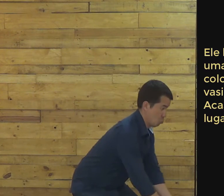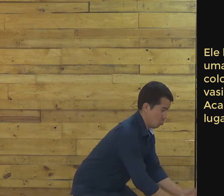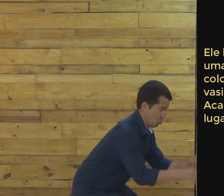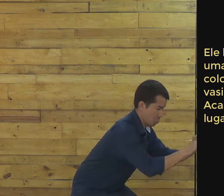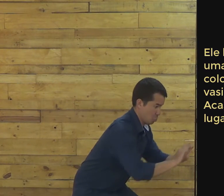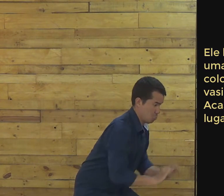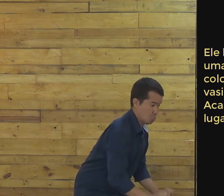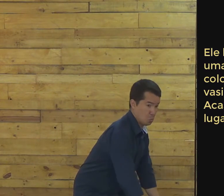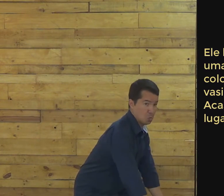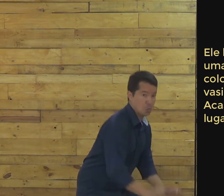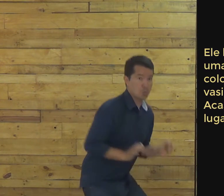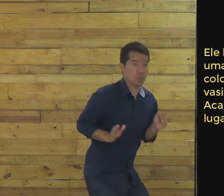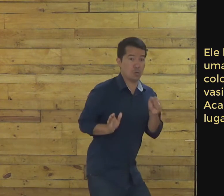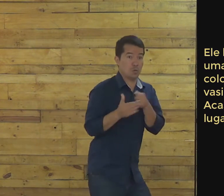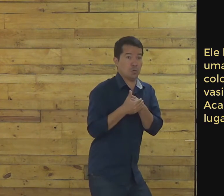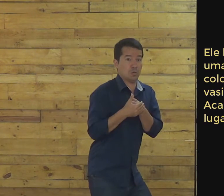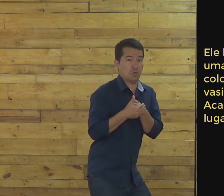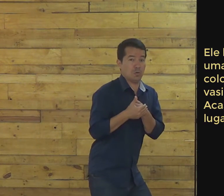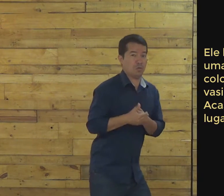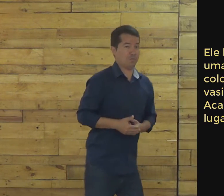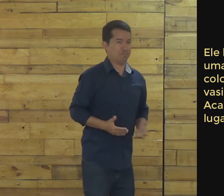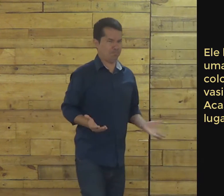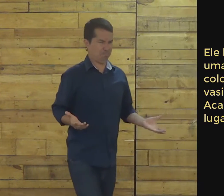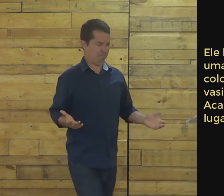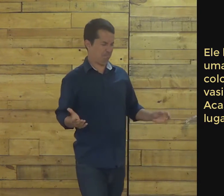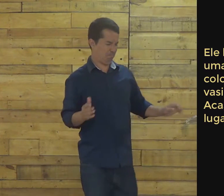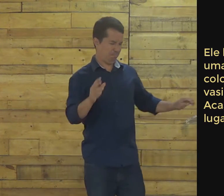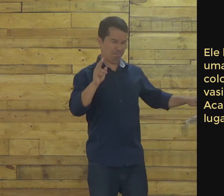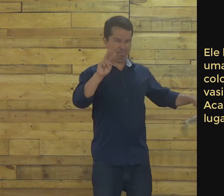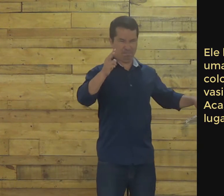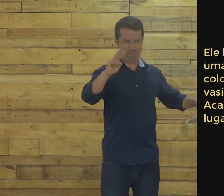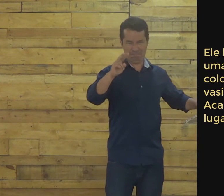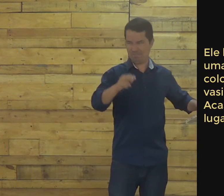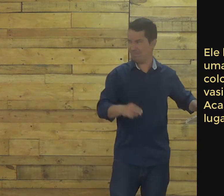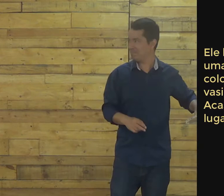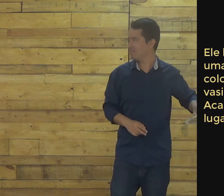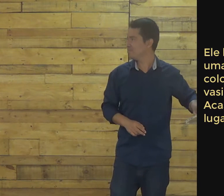É de modo assim que ninguém soubesse, né? Coloca ali a candeia embaixo da cama.